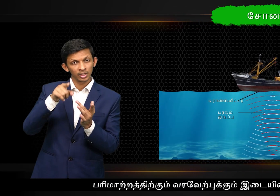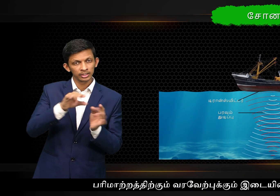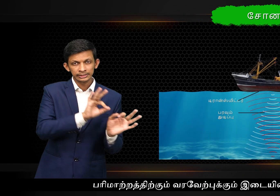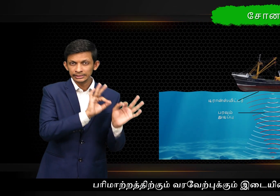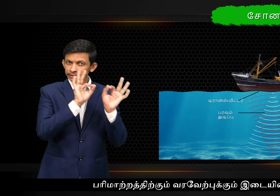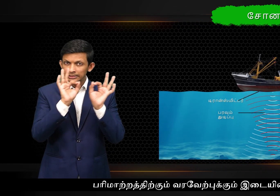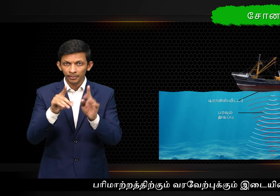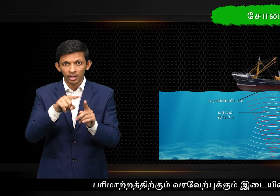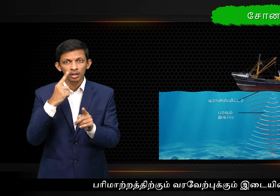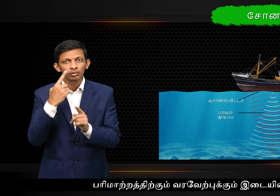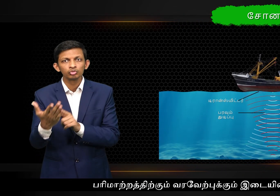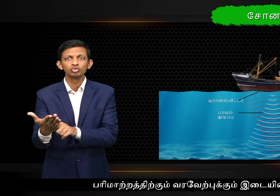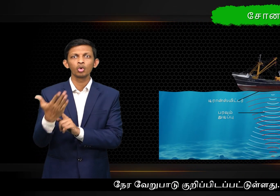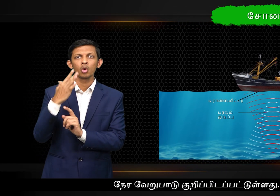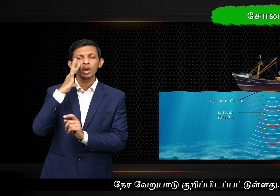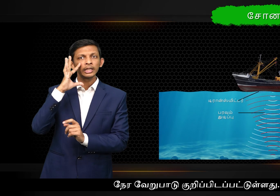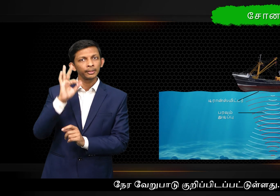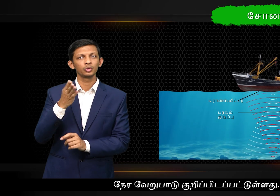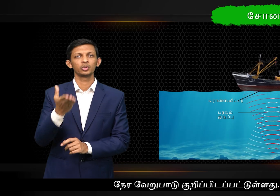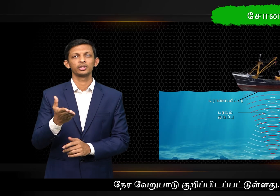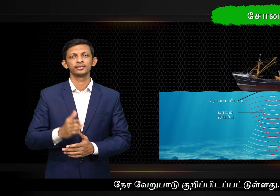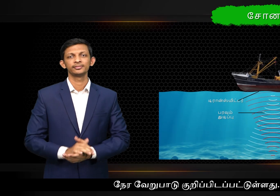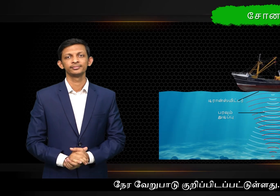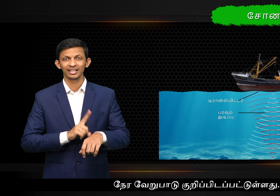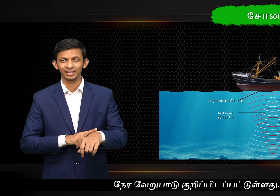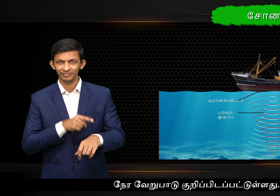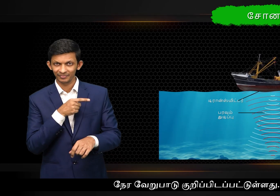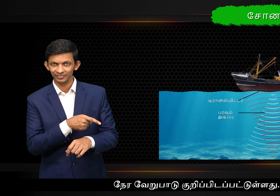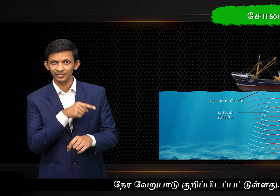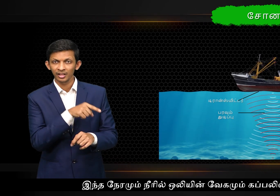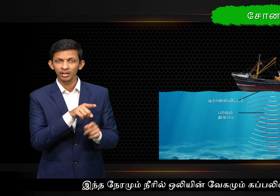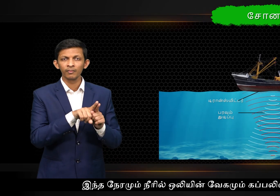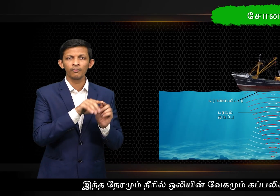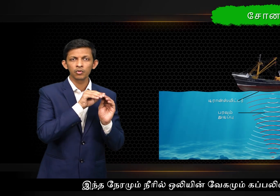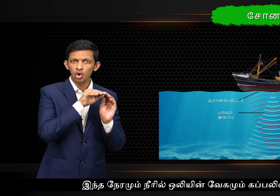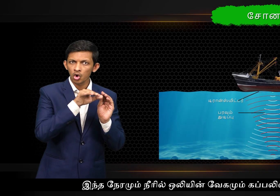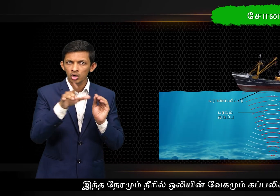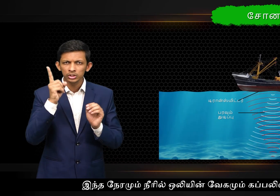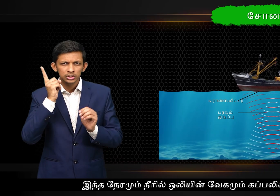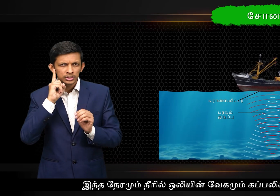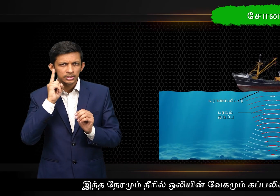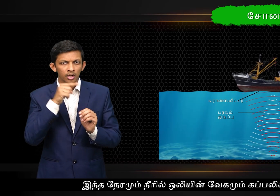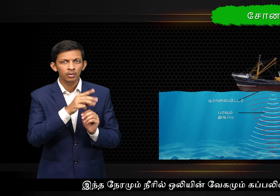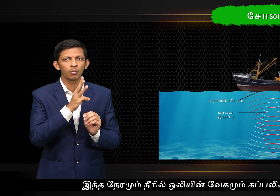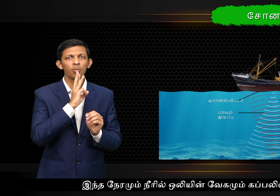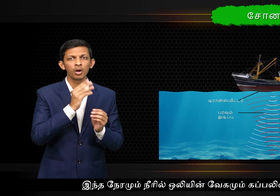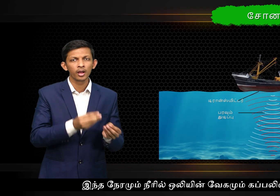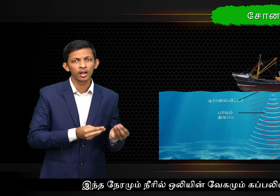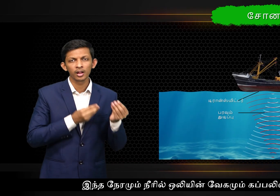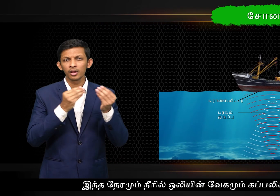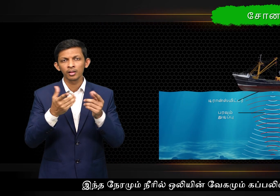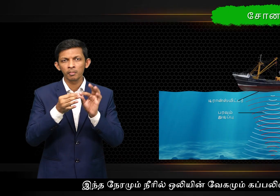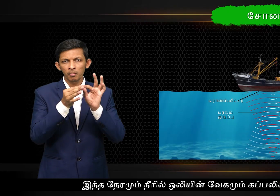பரிமாற்றத்திற்கும் வரவேற்புக்கும் இடையிலான நேர வேறுபாடு குறிப்பிடப்பட்டுள்ளது. இந்த நேரமும் நீரில்